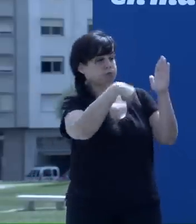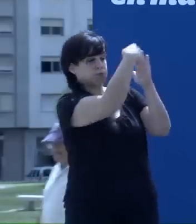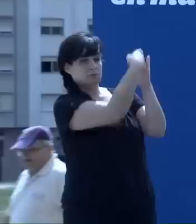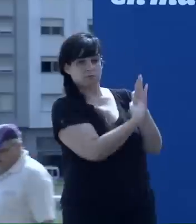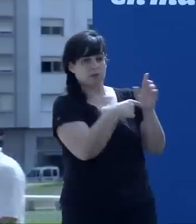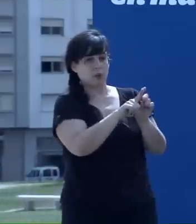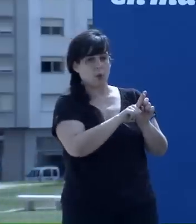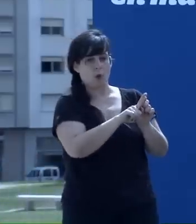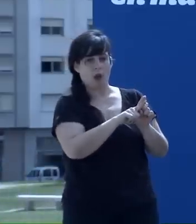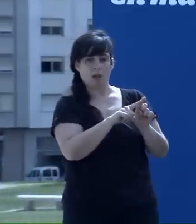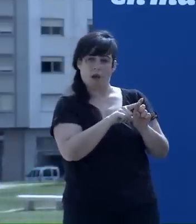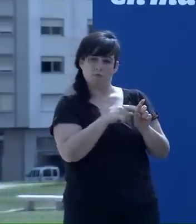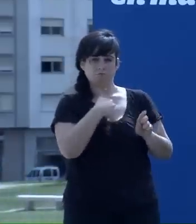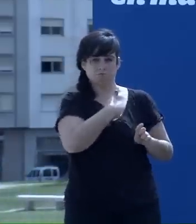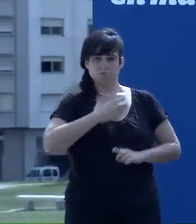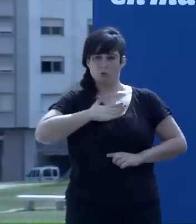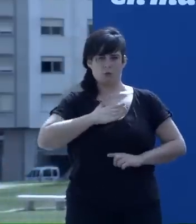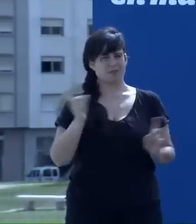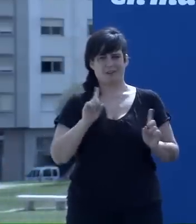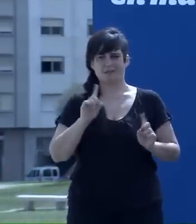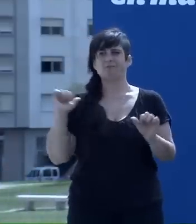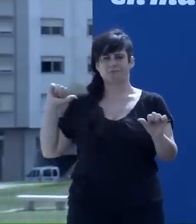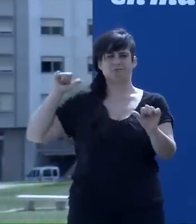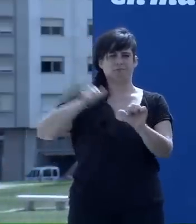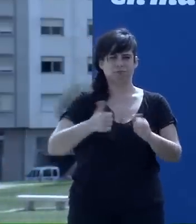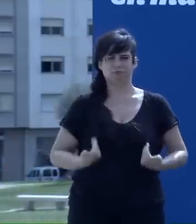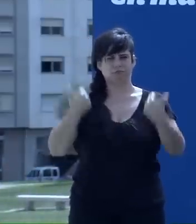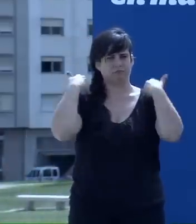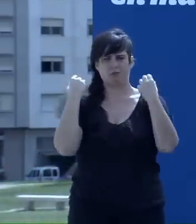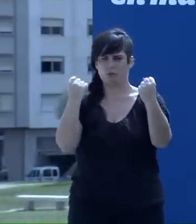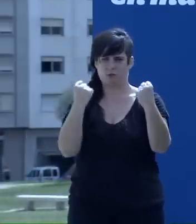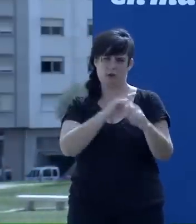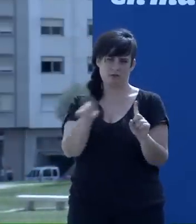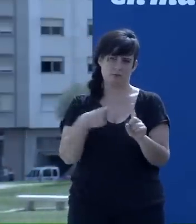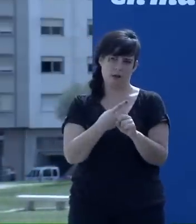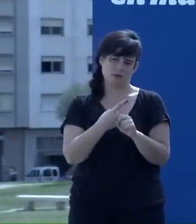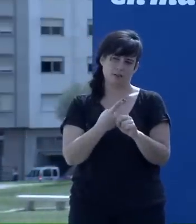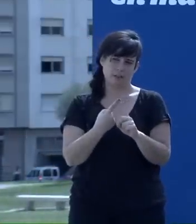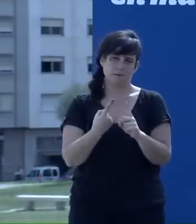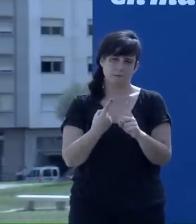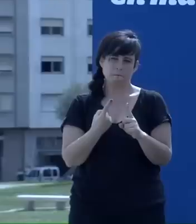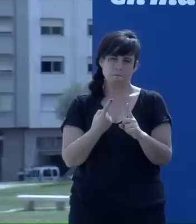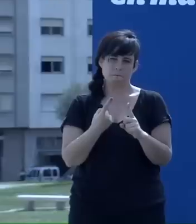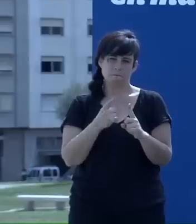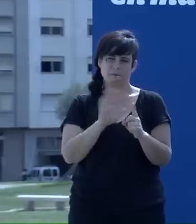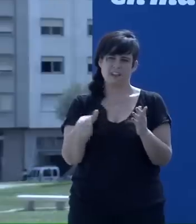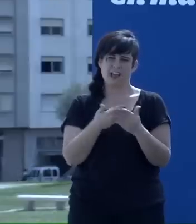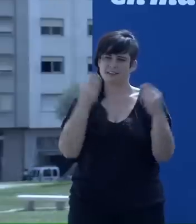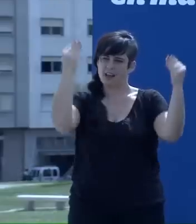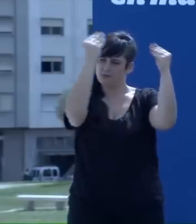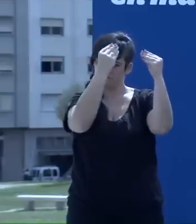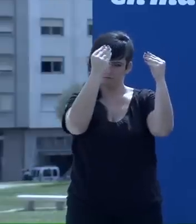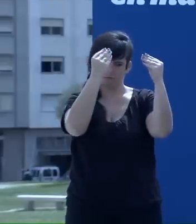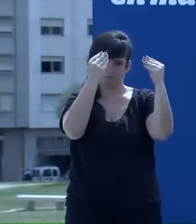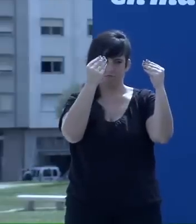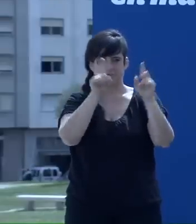levan mantido toda a vida un peso moi grande asimilando cuns sombreiros fortes. Non